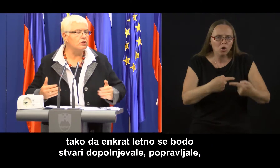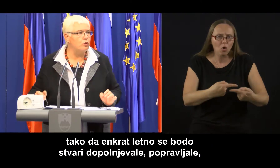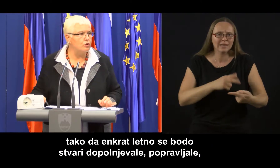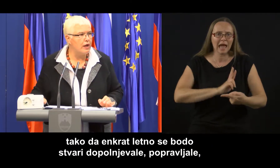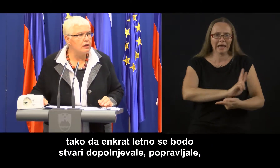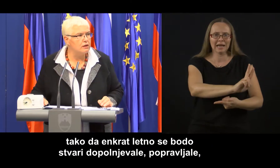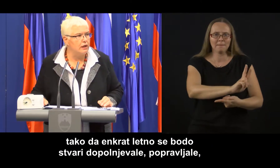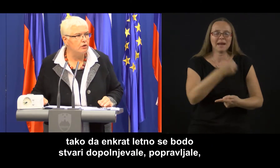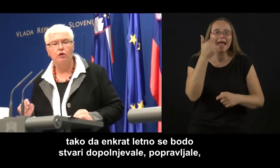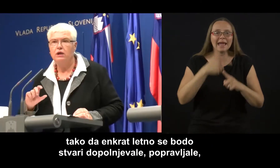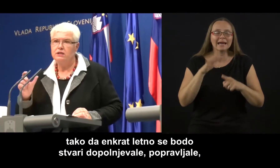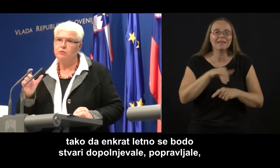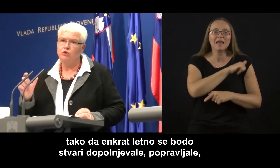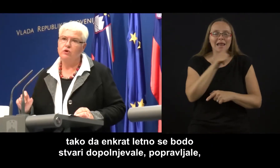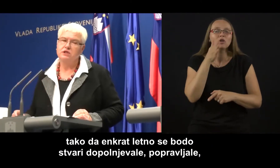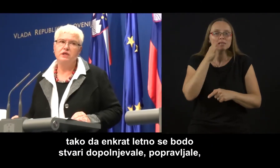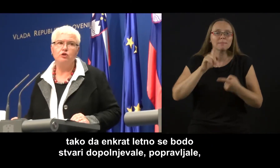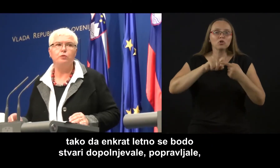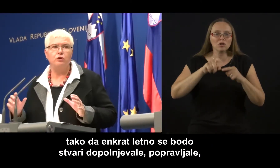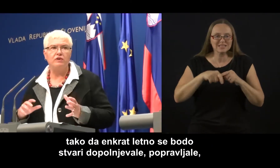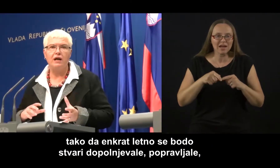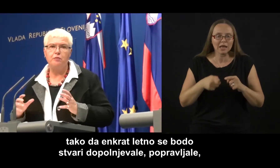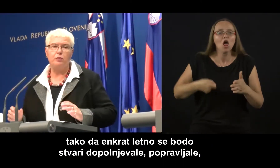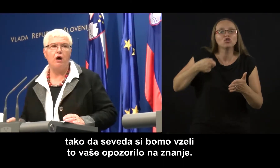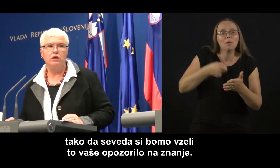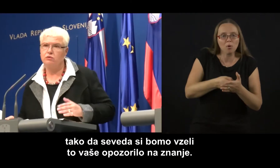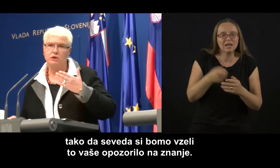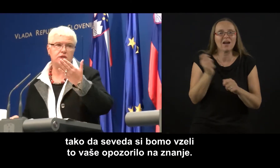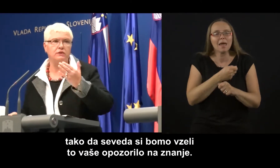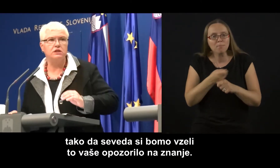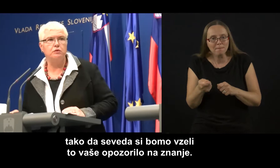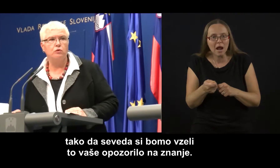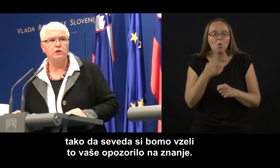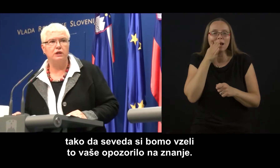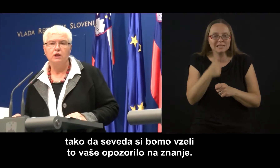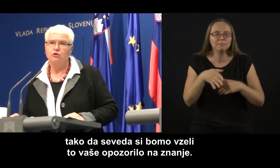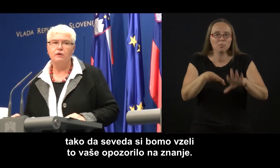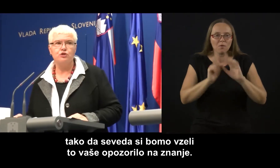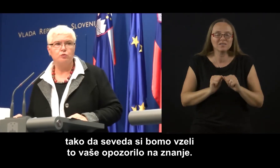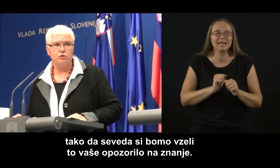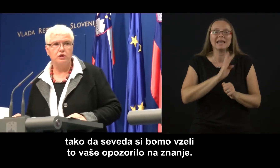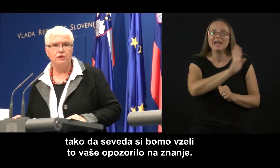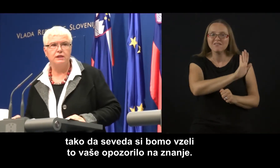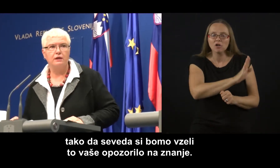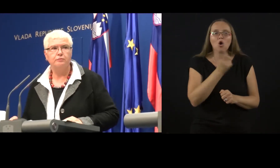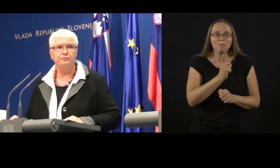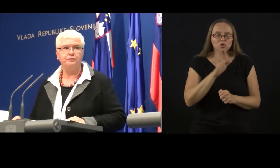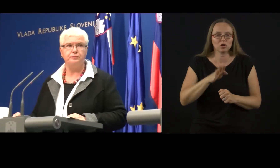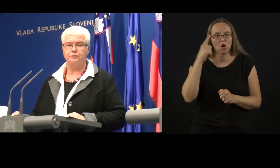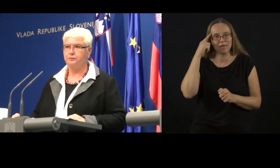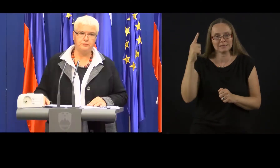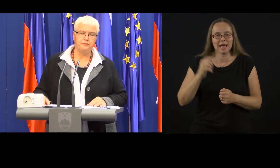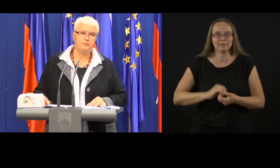naprej, tako da bodo enkrat letno se bodo stvari dopolnjevale, popravljale, tako da seveda si bomo vzeli to vaše opozorilo na znanje.